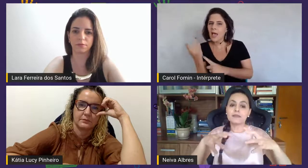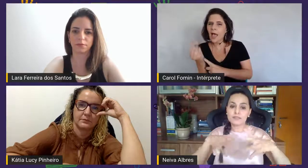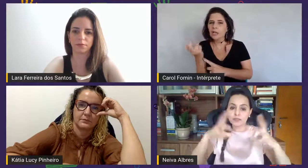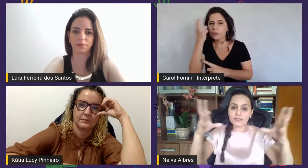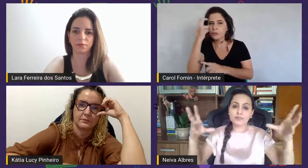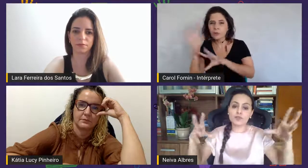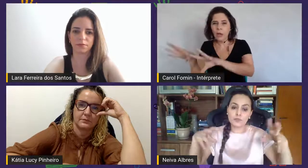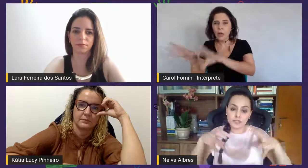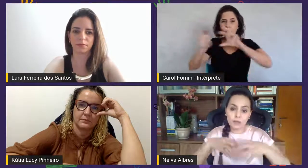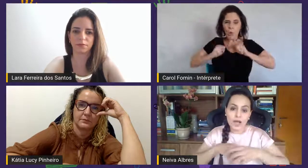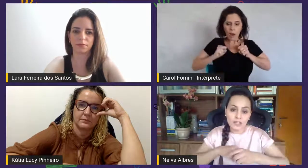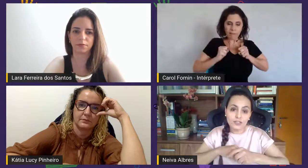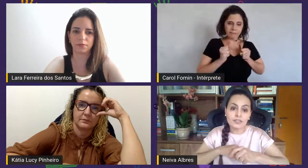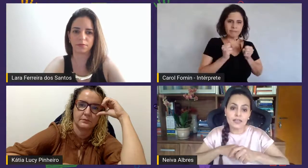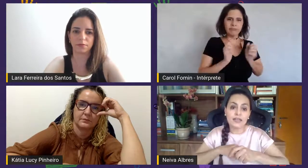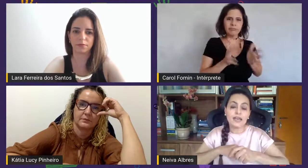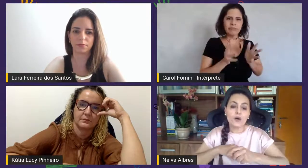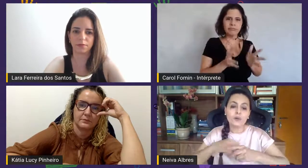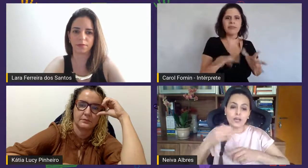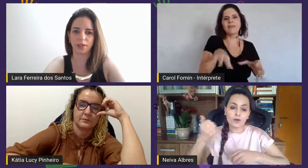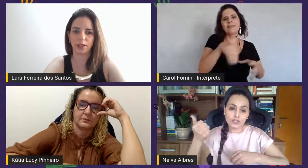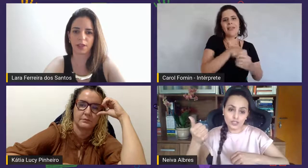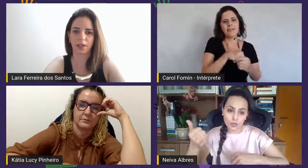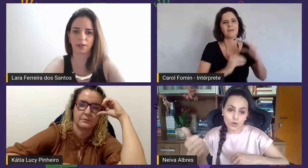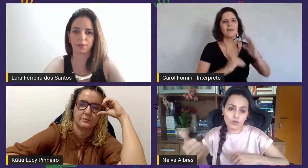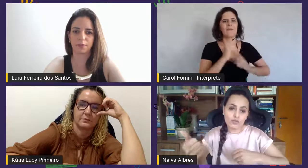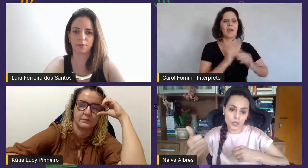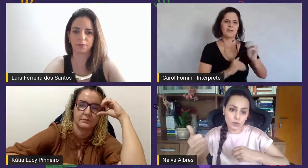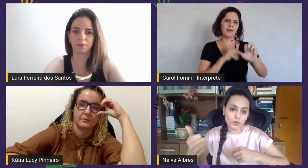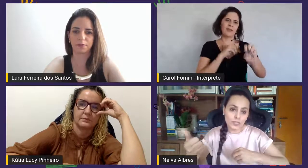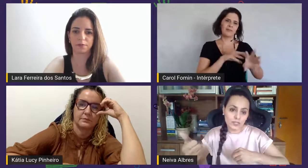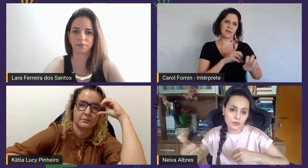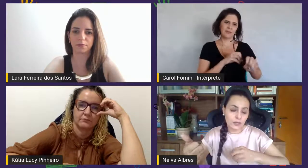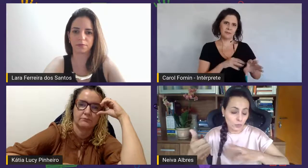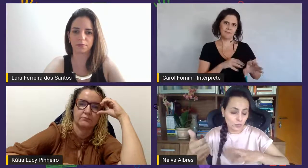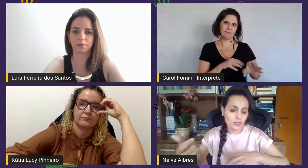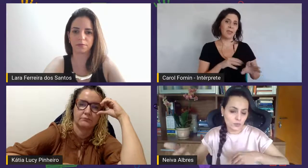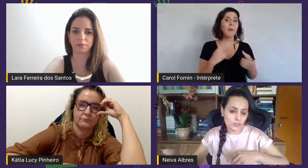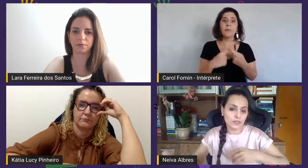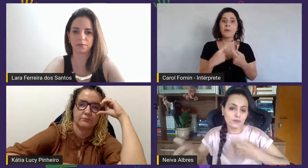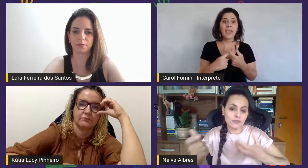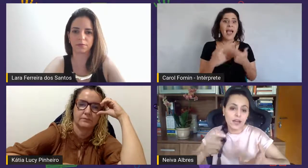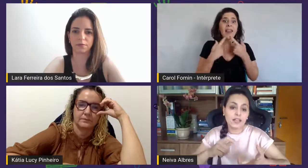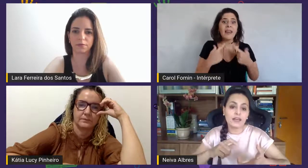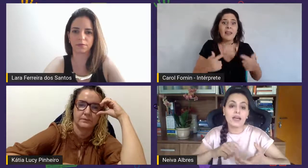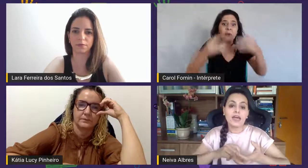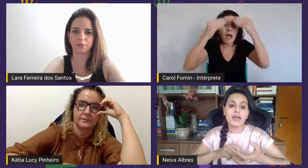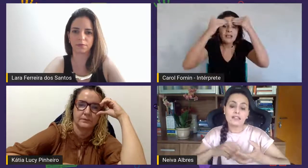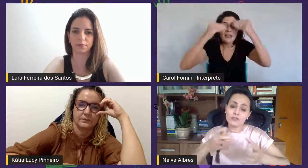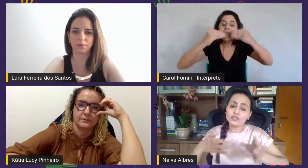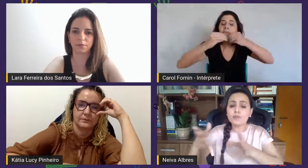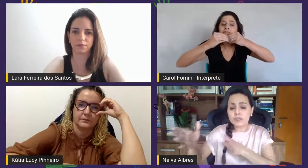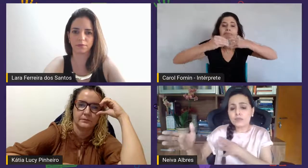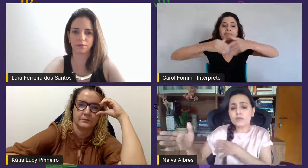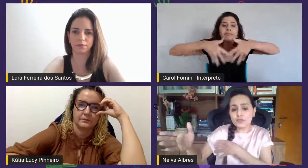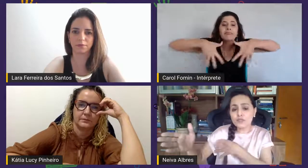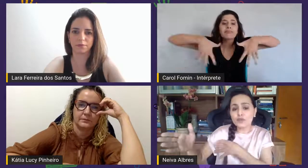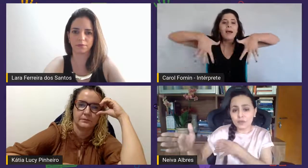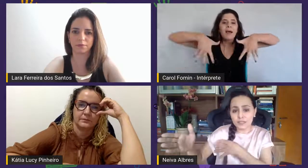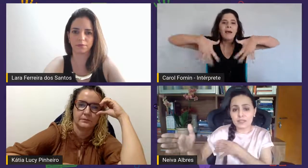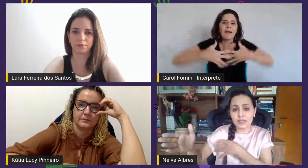a percepção dessas múltiplas linguagens, né? O que a Roxane Rojo, que é a autora que eu cito, fala, ela está falando de